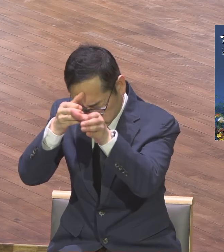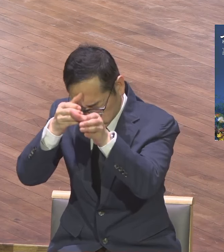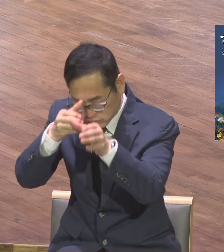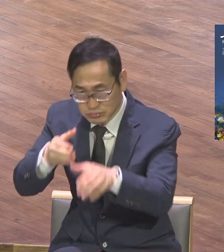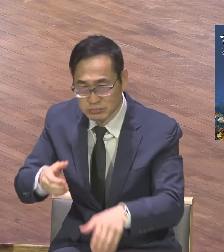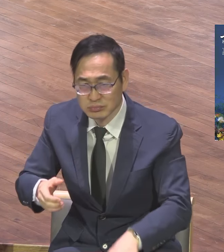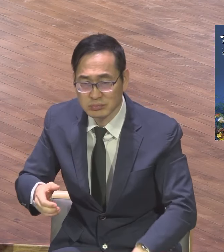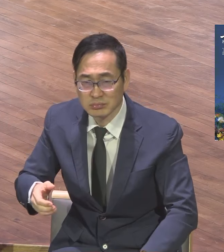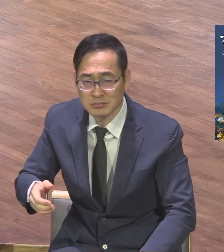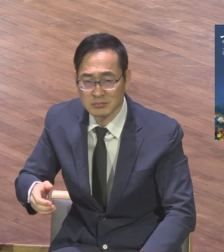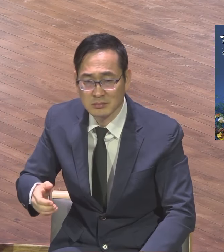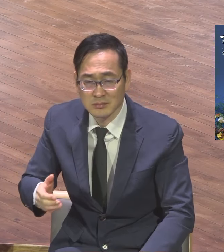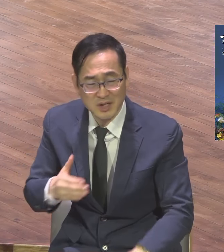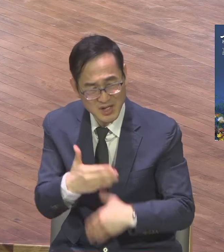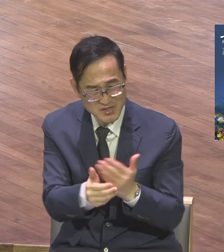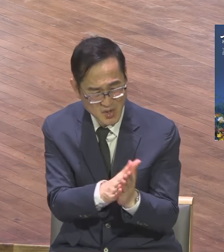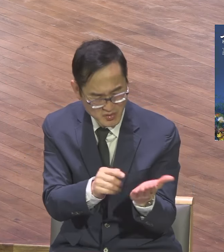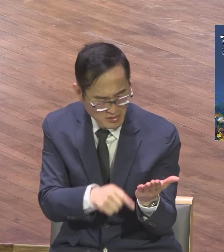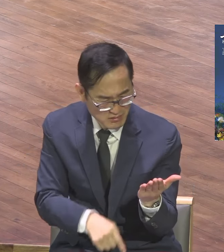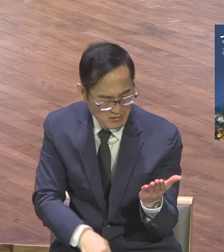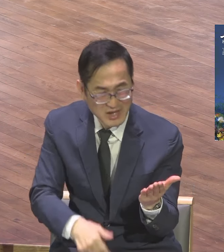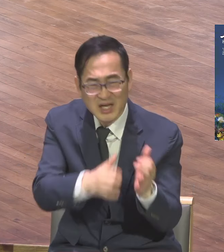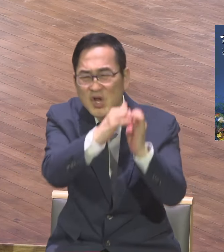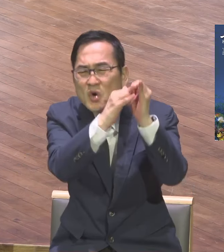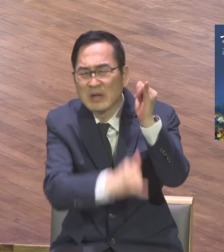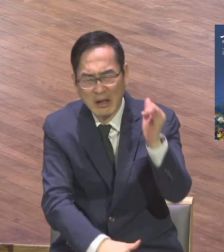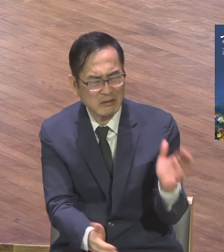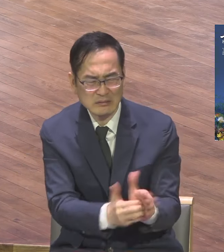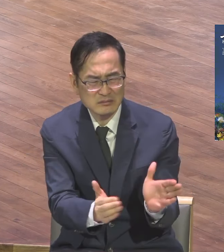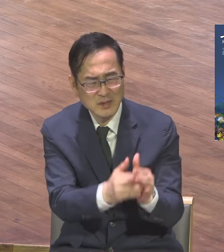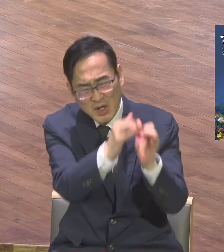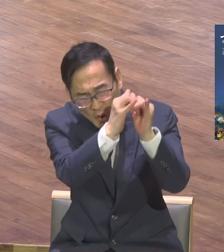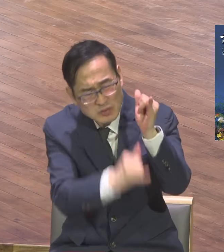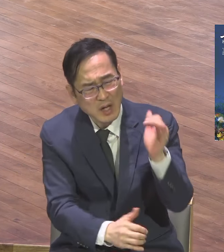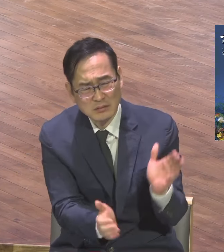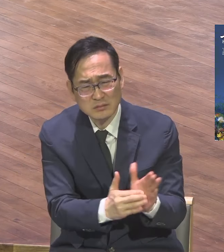그런 거 보고 있냐. 이스라엘 역사인데